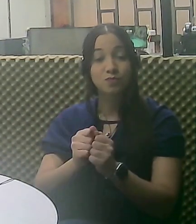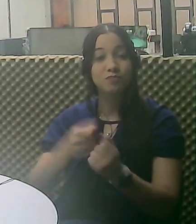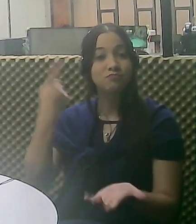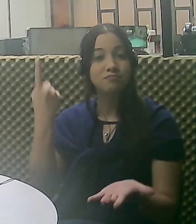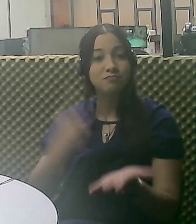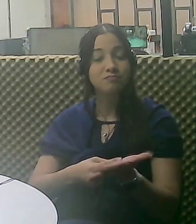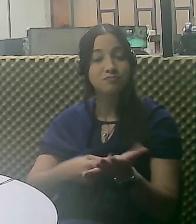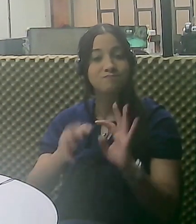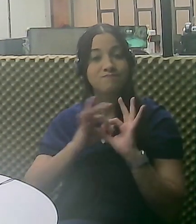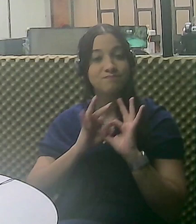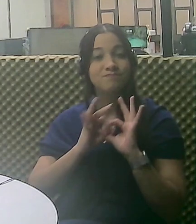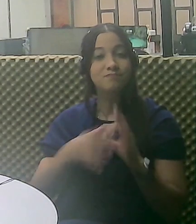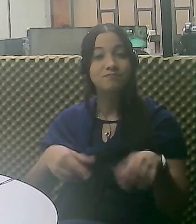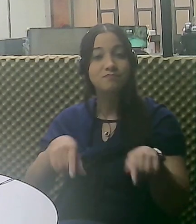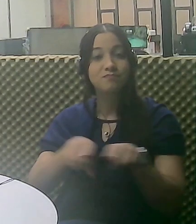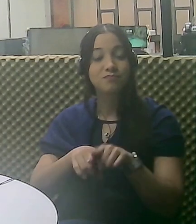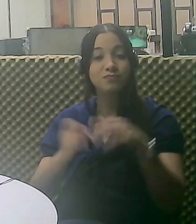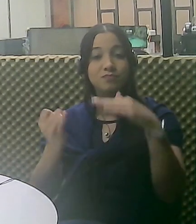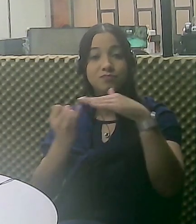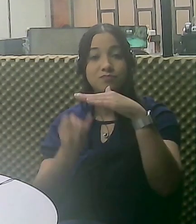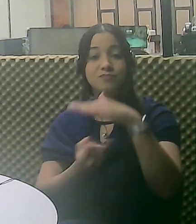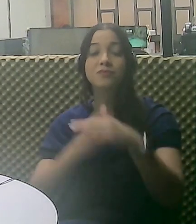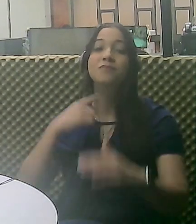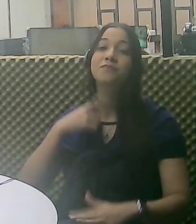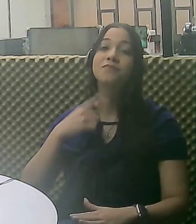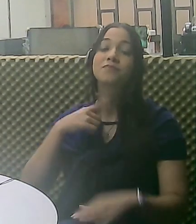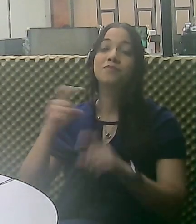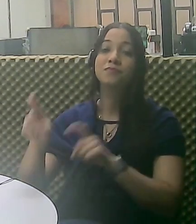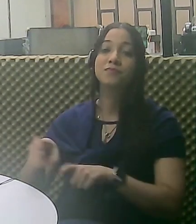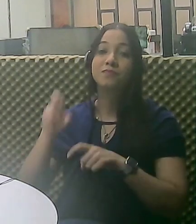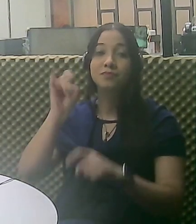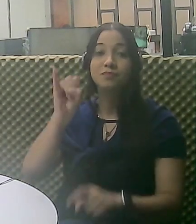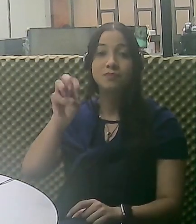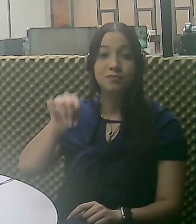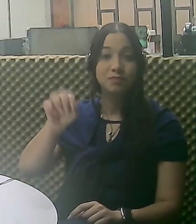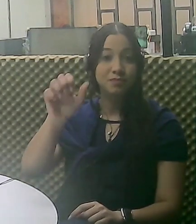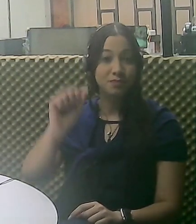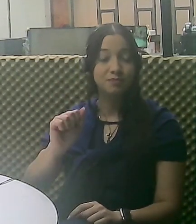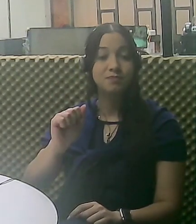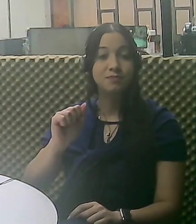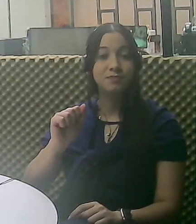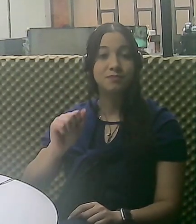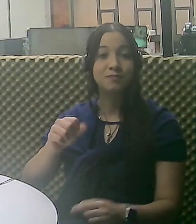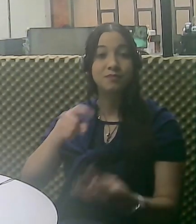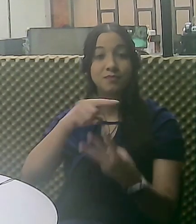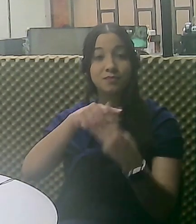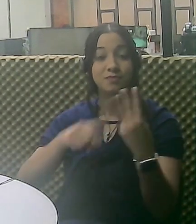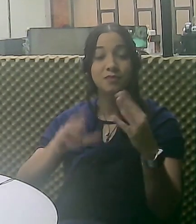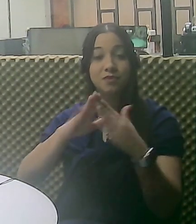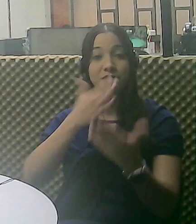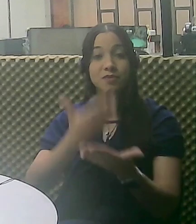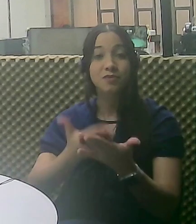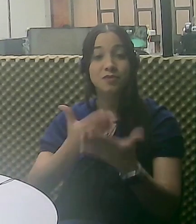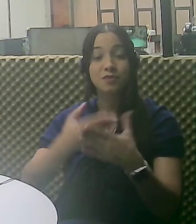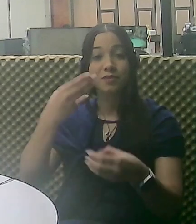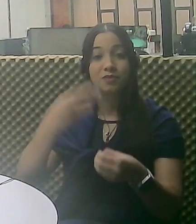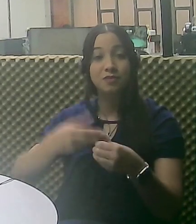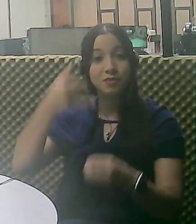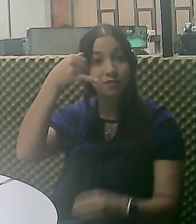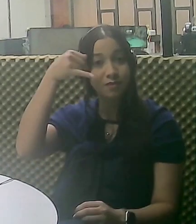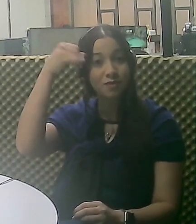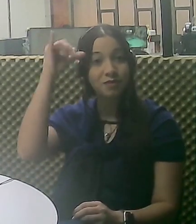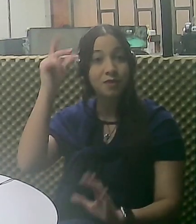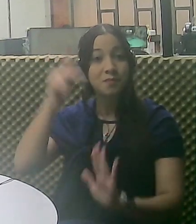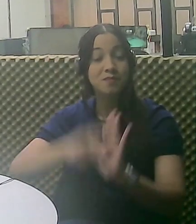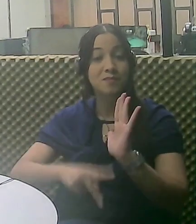firmar parceria com o Instituto Mineiro de Agropecuária, o IMA, para levar a 3 escolas municipais da zona rural